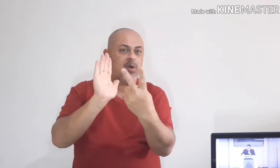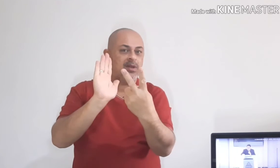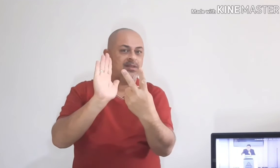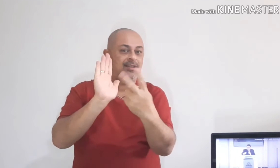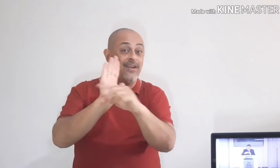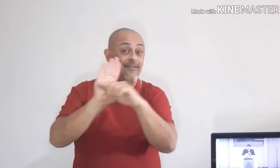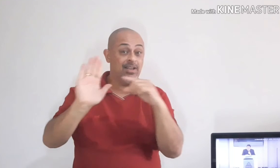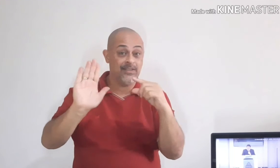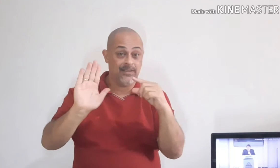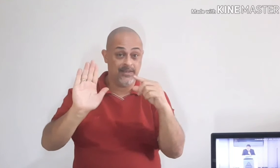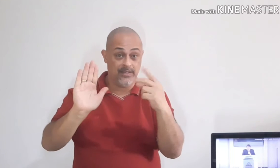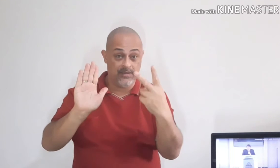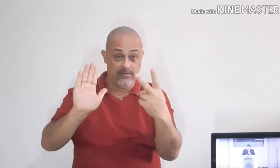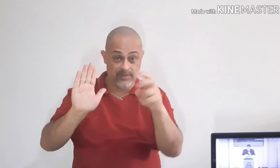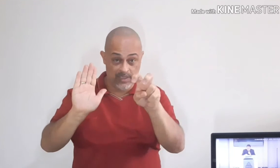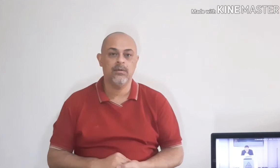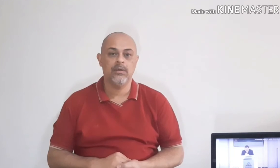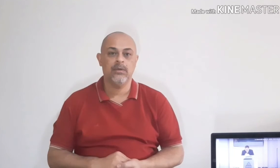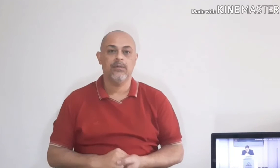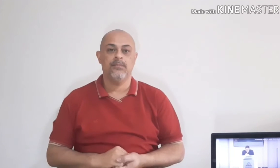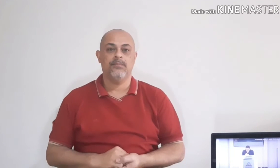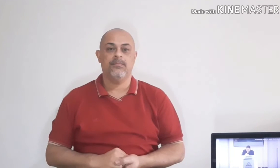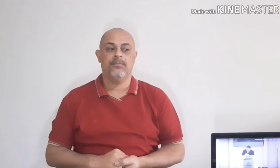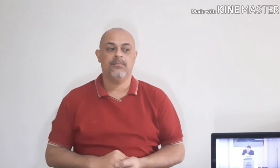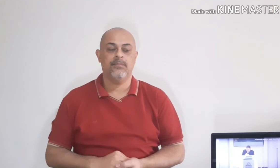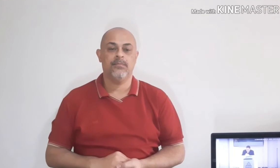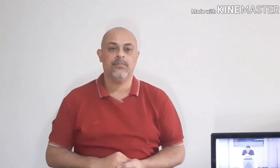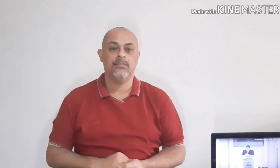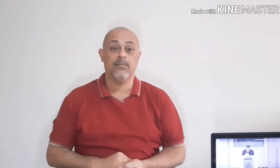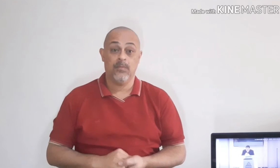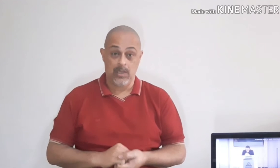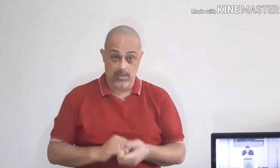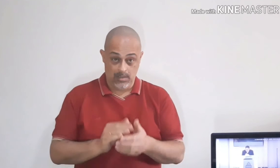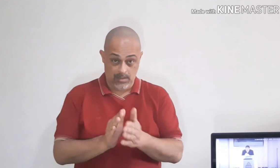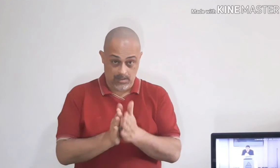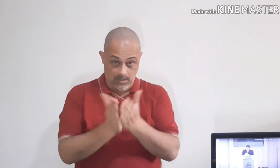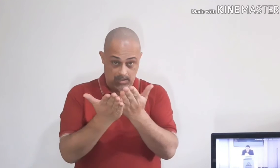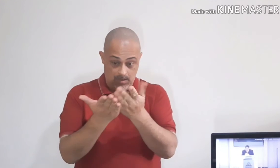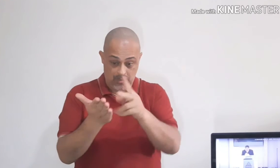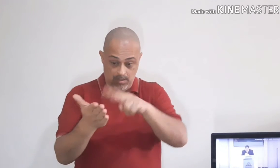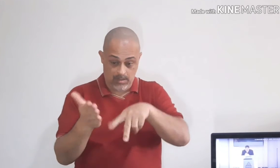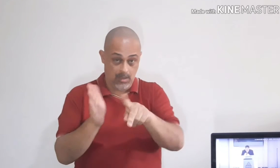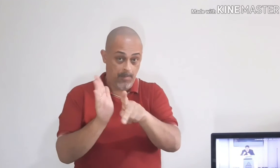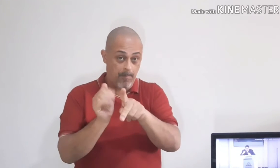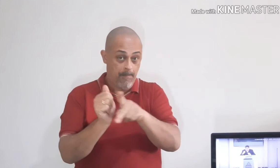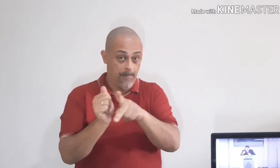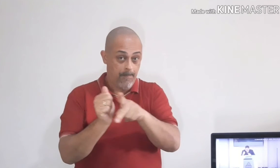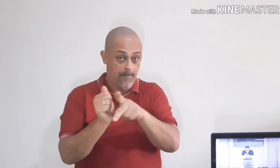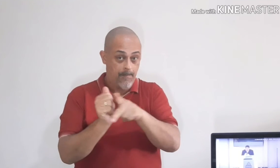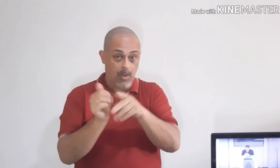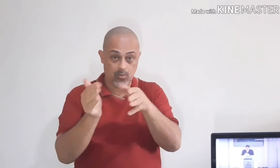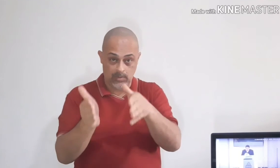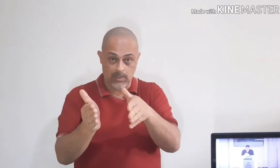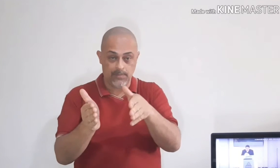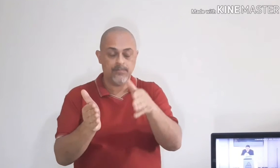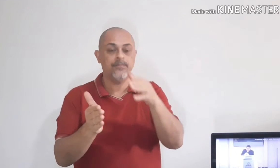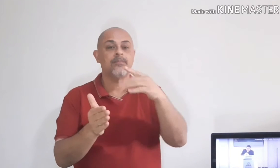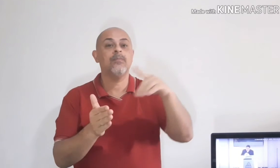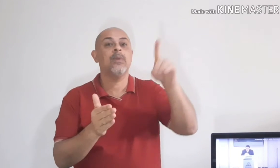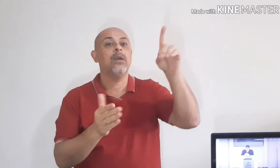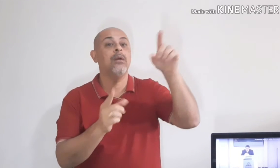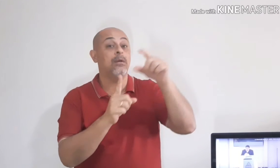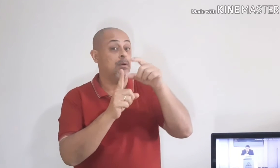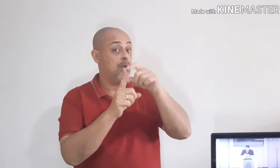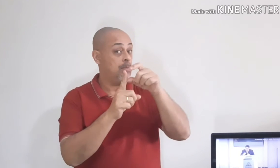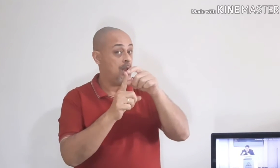2, versículo 25. E diz assim, Pedro, inspirado pelo Espírito Santo de Deus. Então é a palavra de Deus dizendo